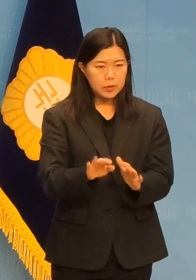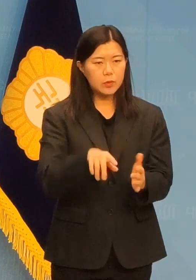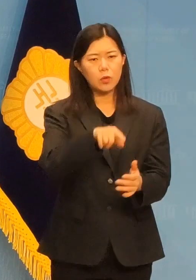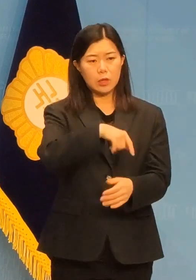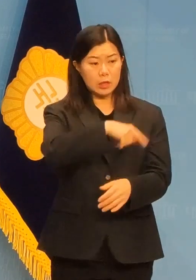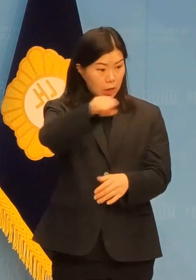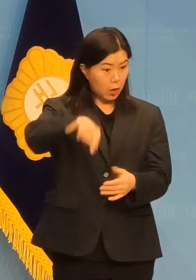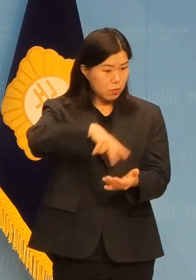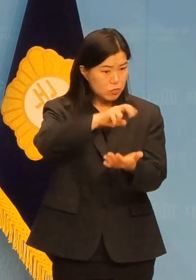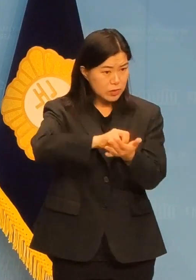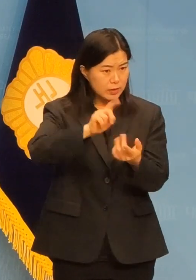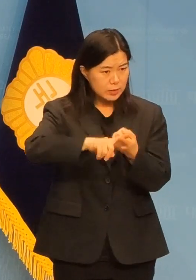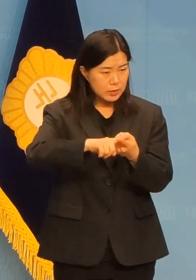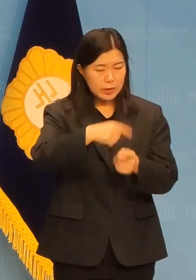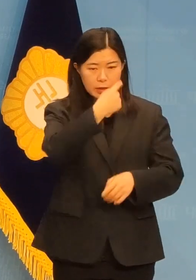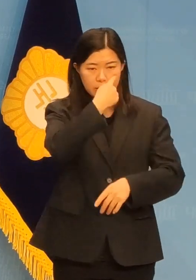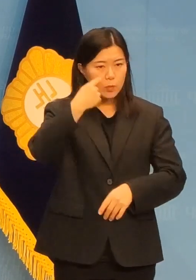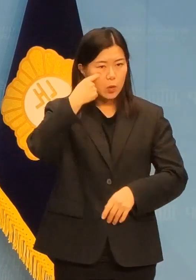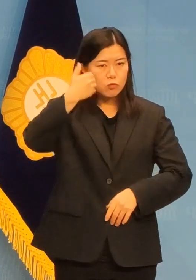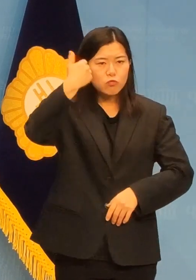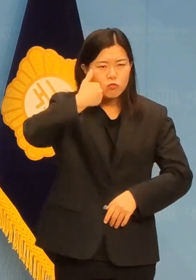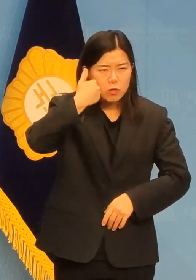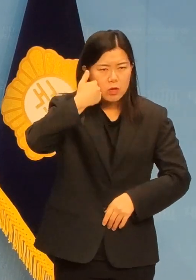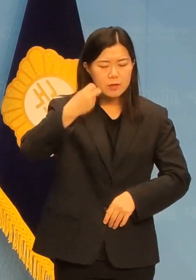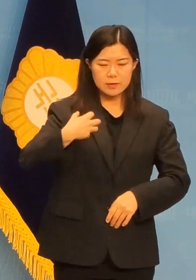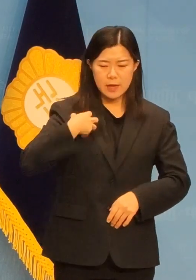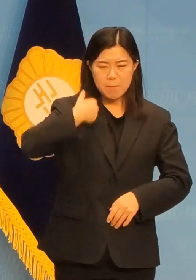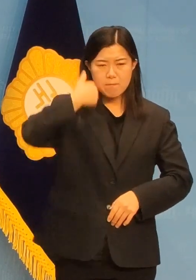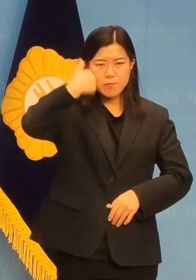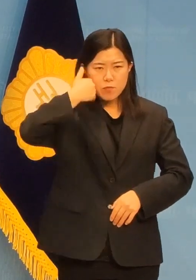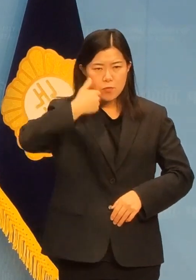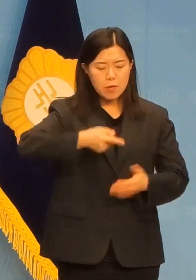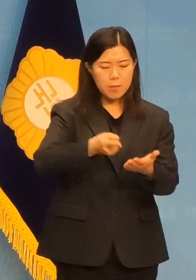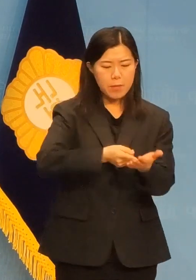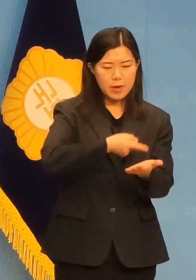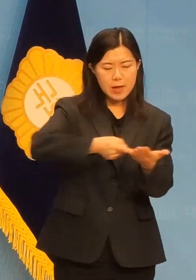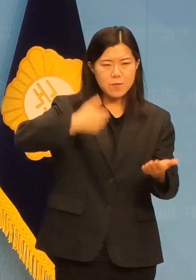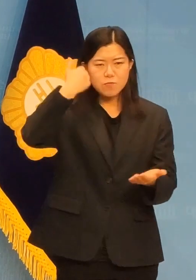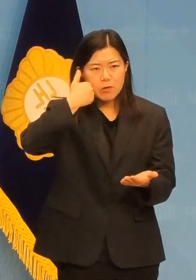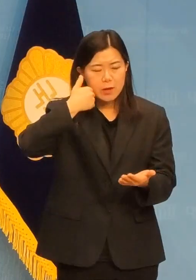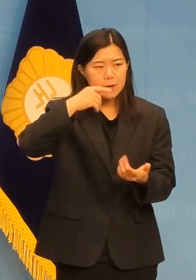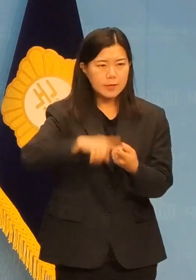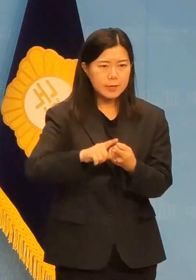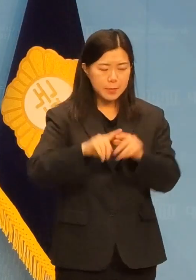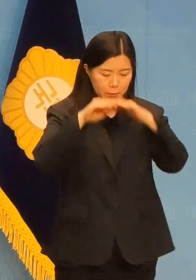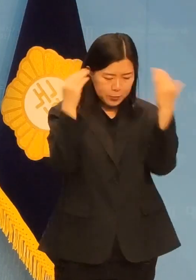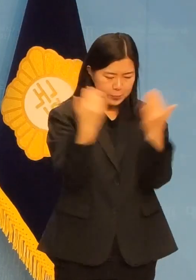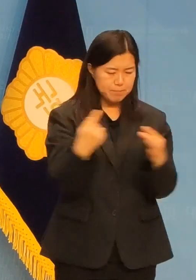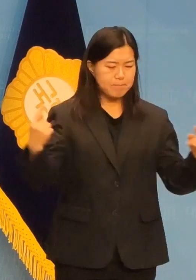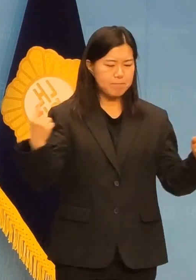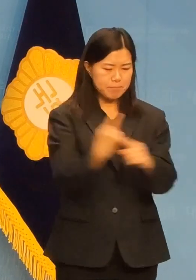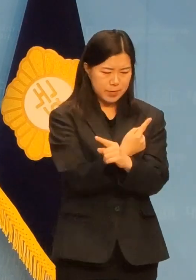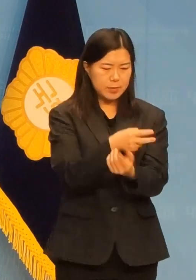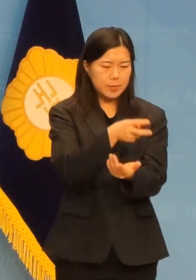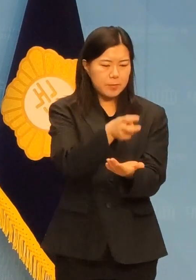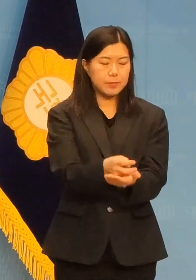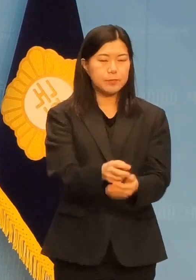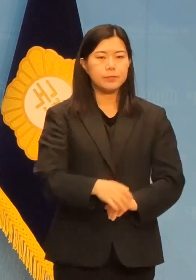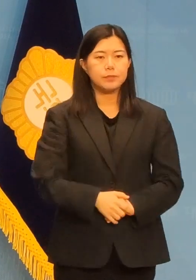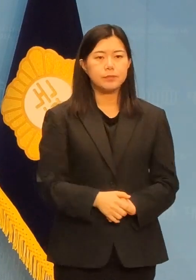문제인식을 입증구조, 책임구조, 배상구조 전반을 바꾸는 방식으로 제도화한